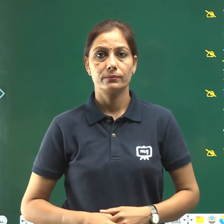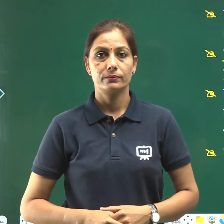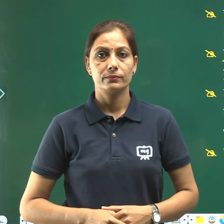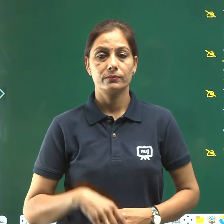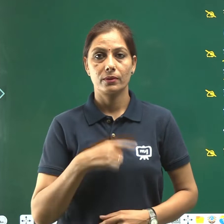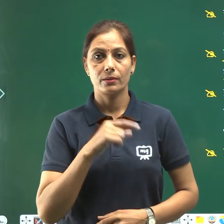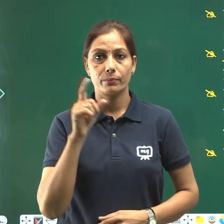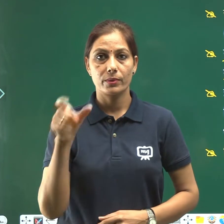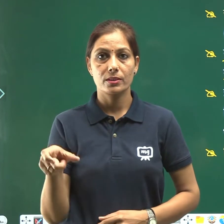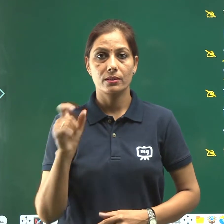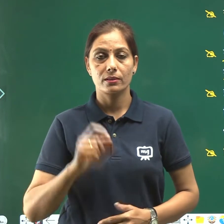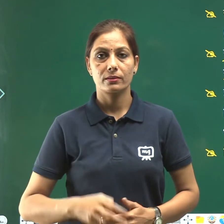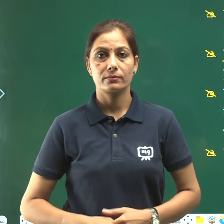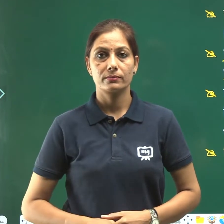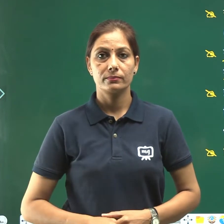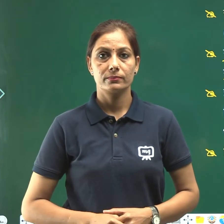इन्होंने